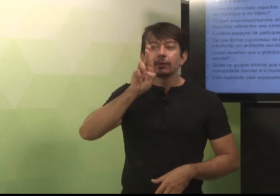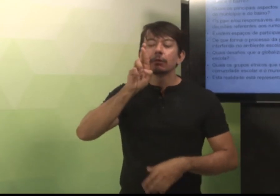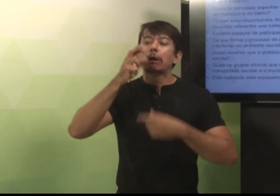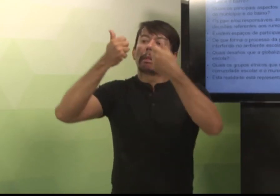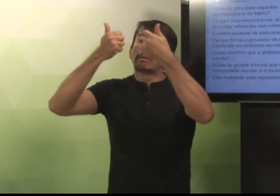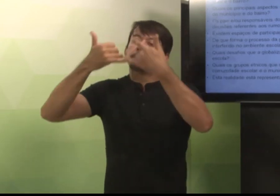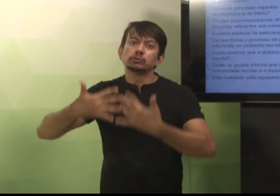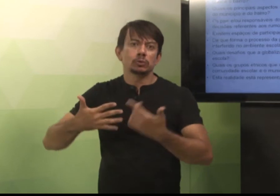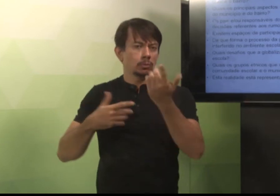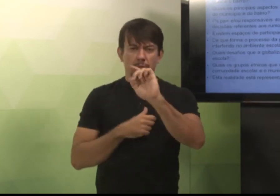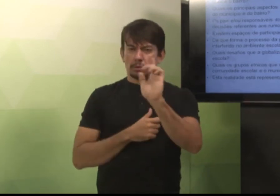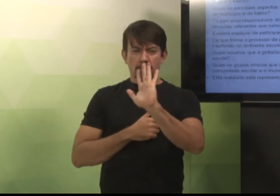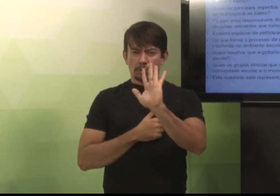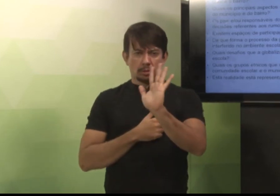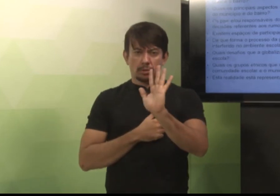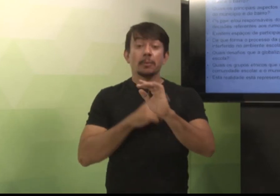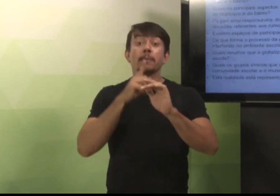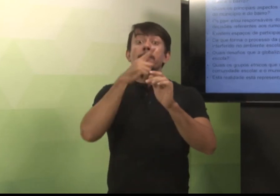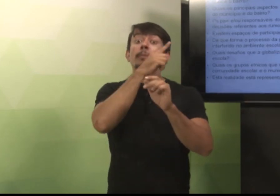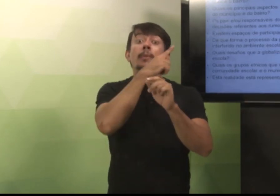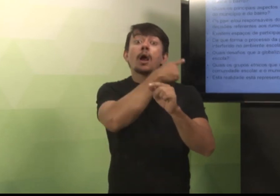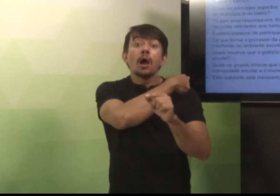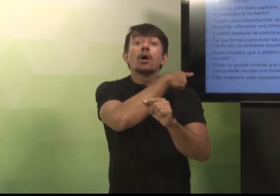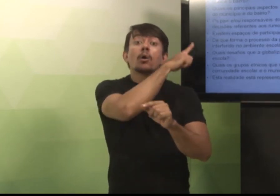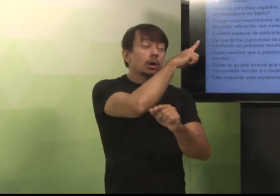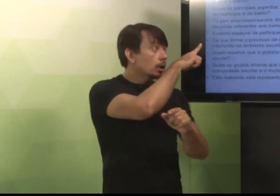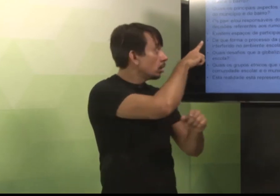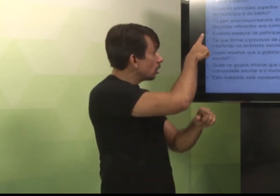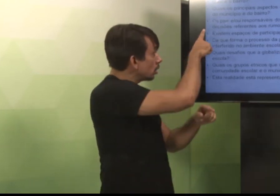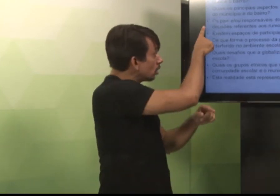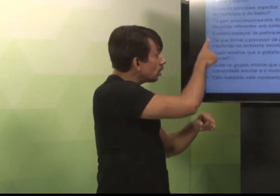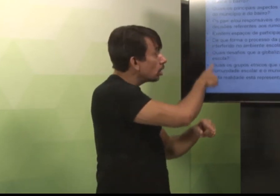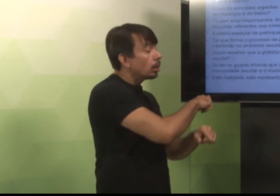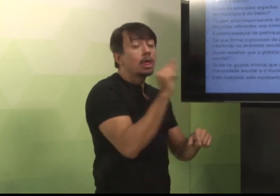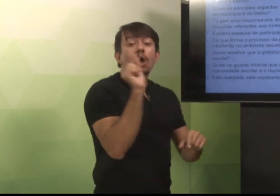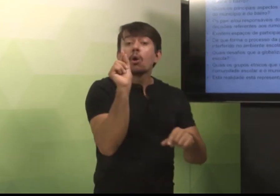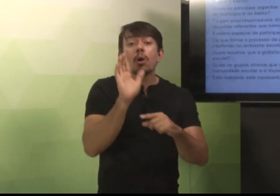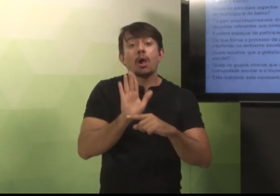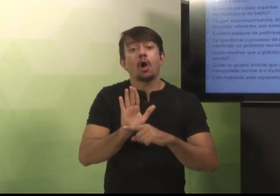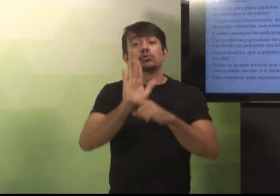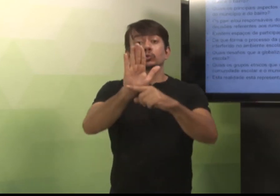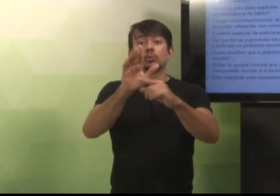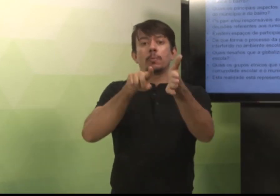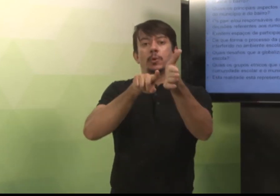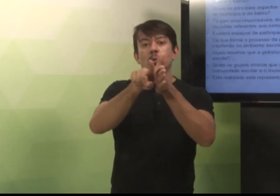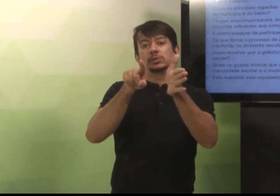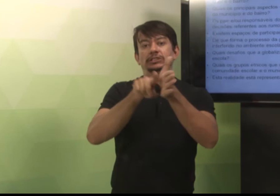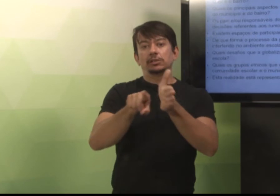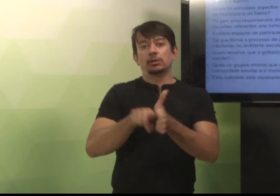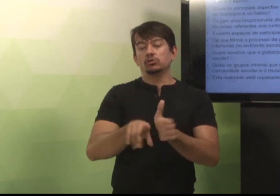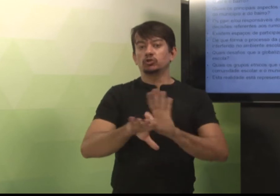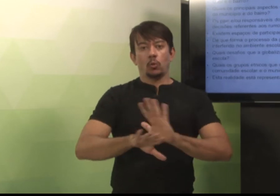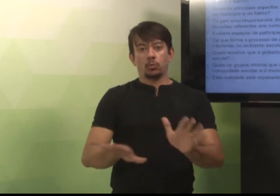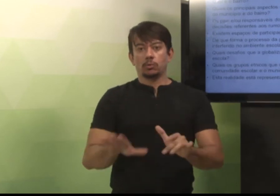perguntas e vocês não precisarão colocar pergunta-resposta, não. Aqui é só para auxiliar